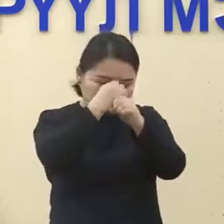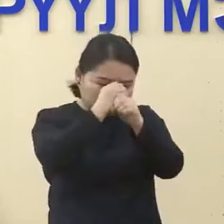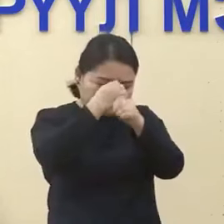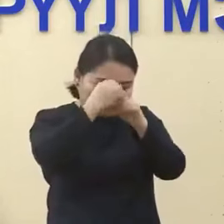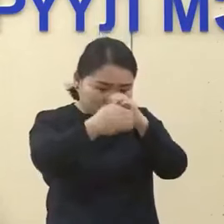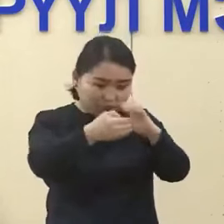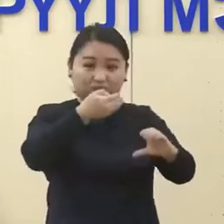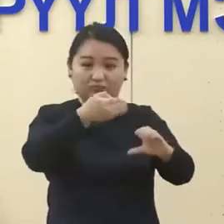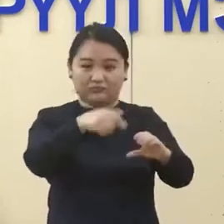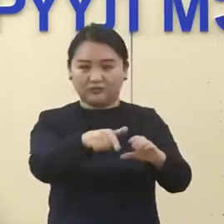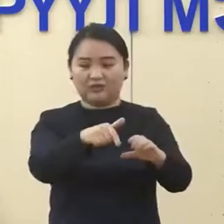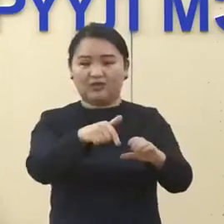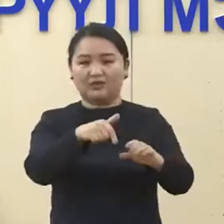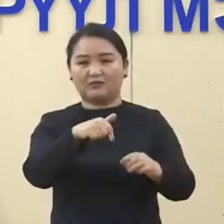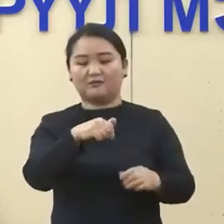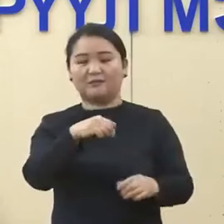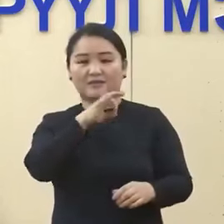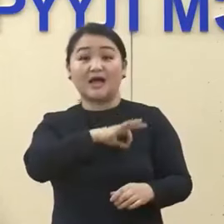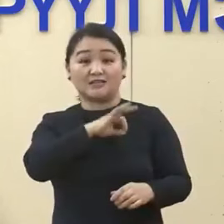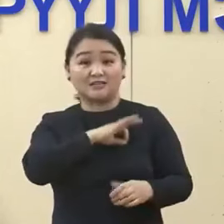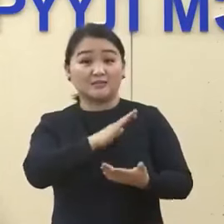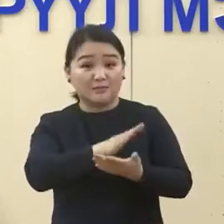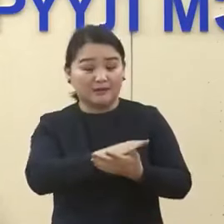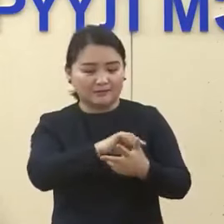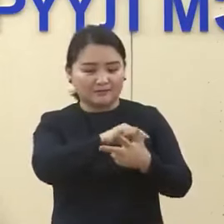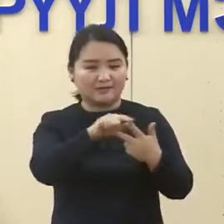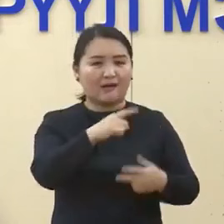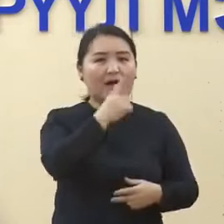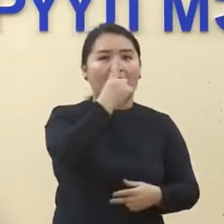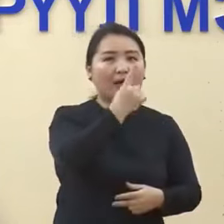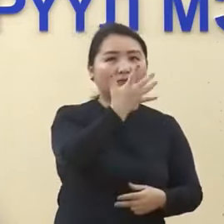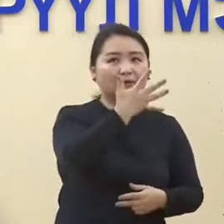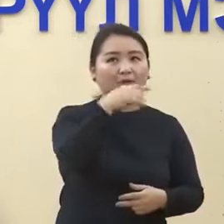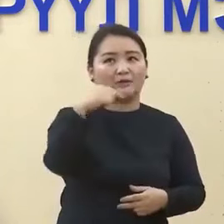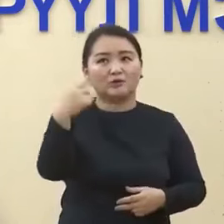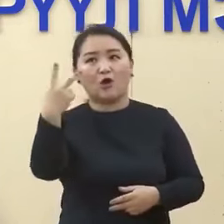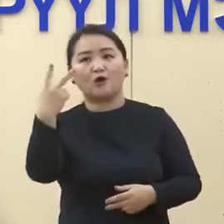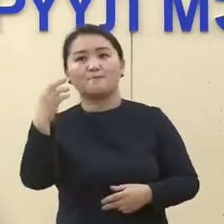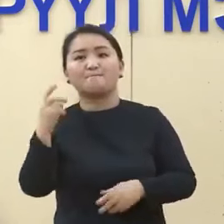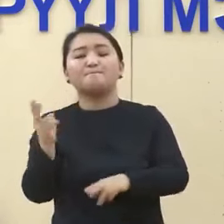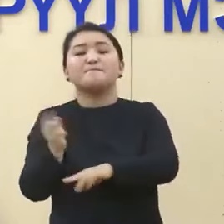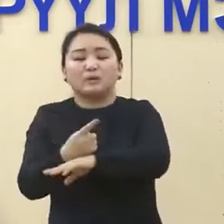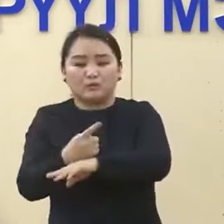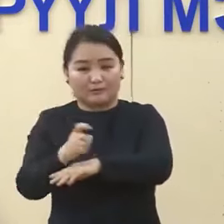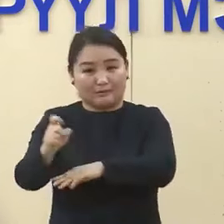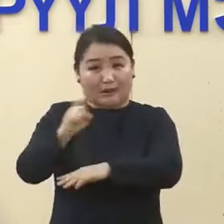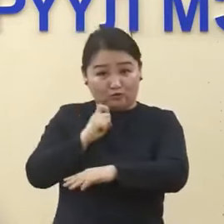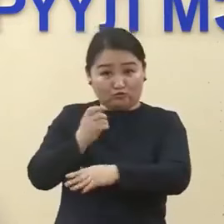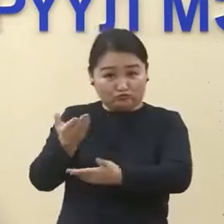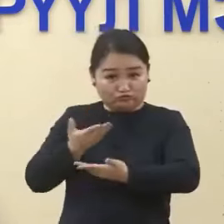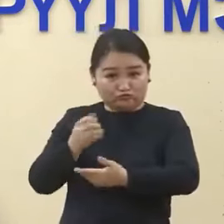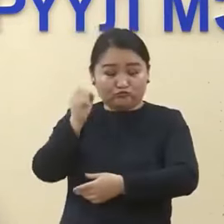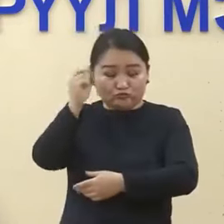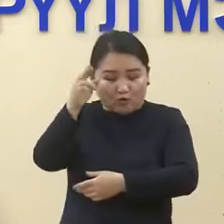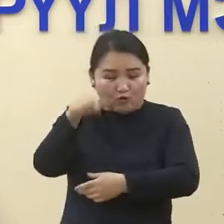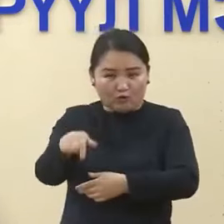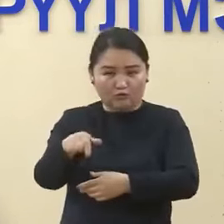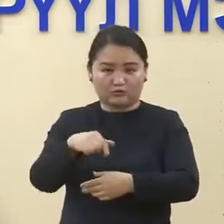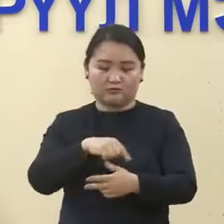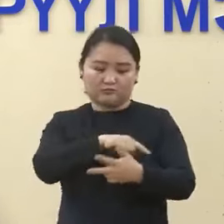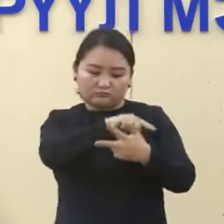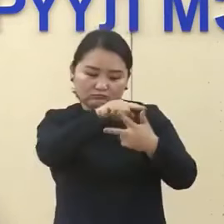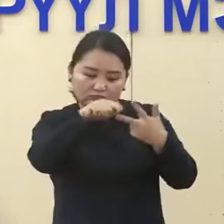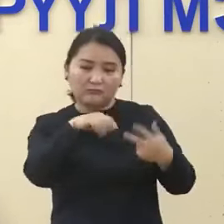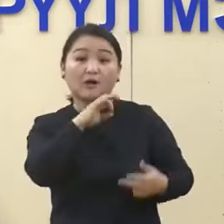15-аас 20 минутанд гардаг учраас бидрийг эдгээр одоо бас ашиглаж байна. Тэгэхээр хамгийн үндсэн